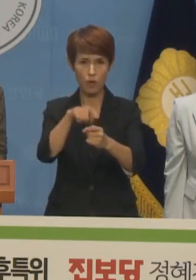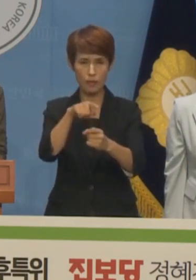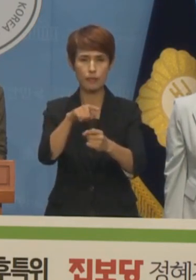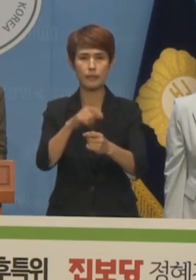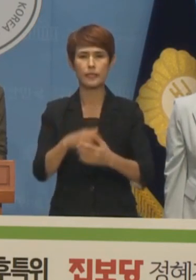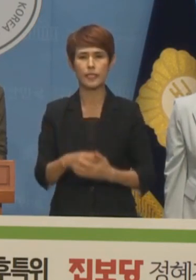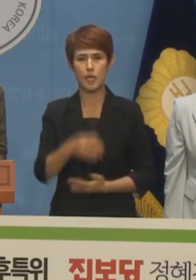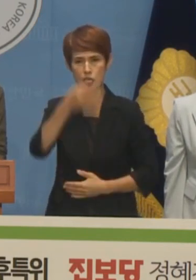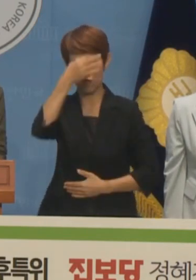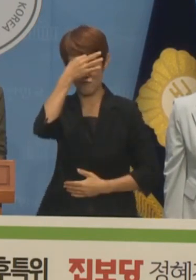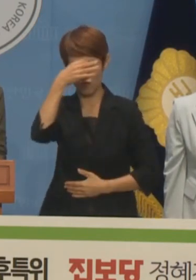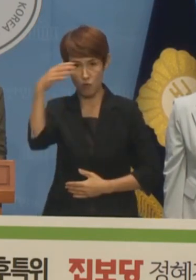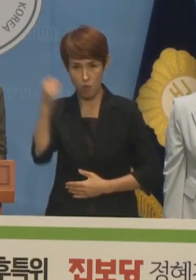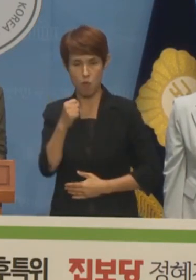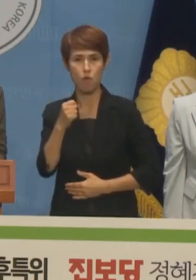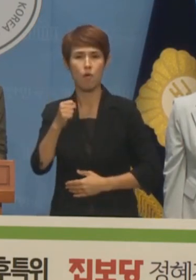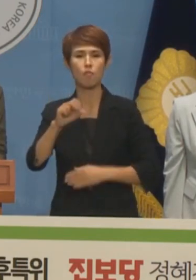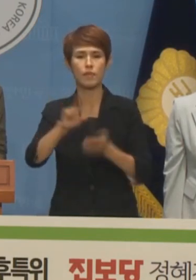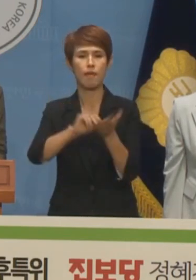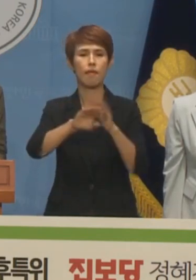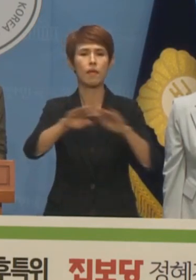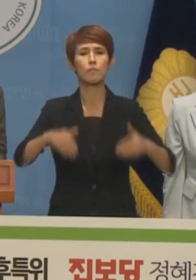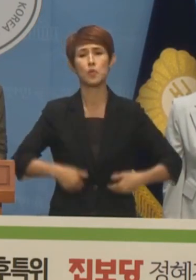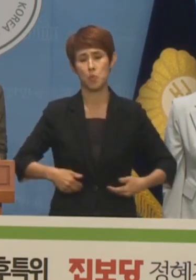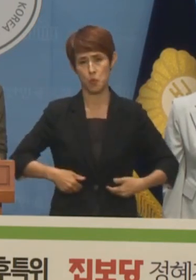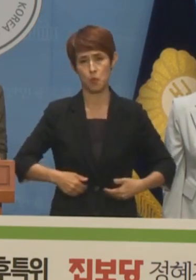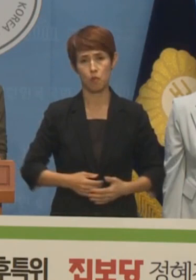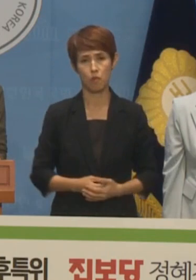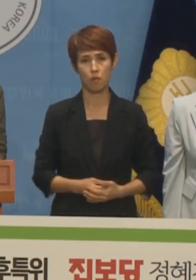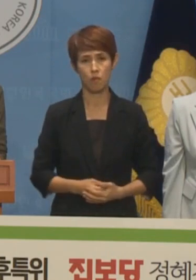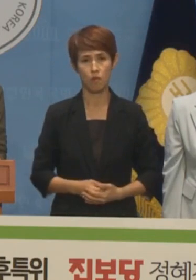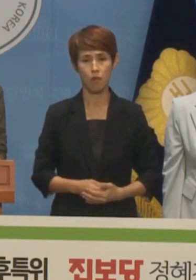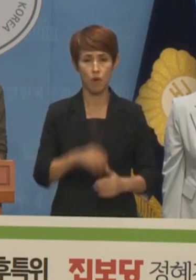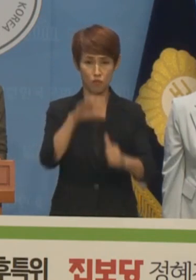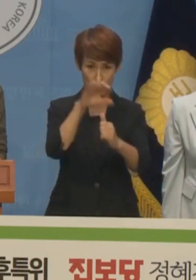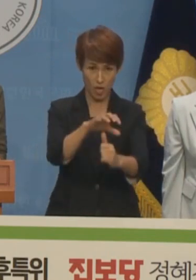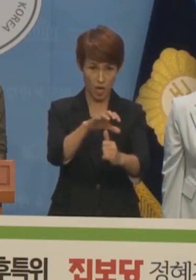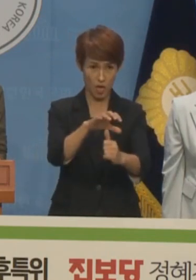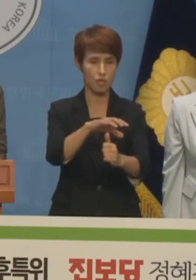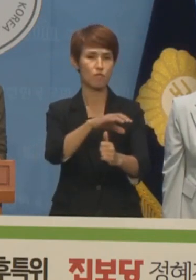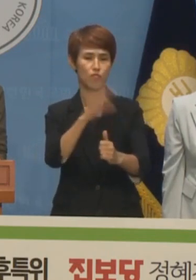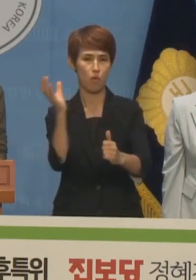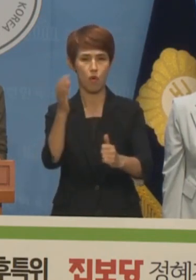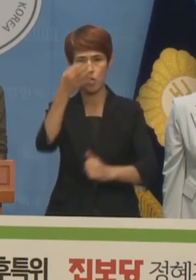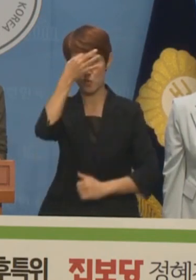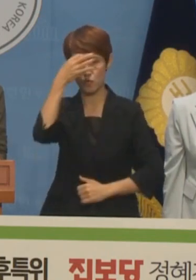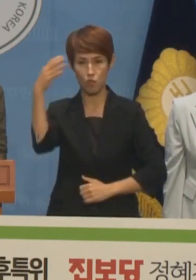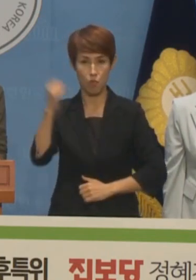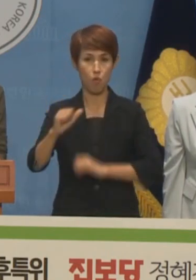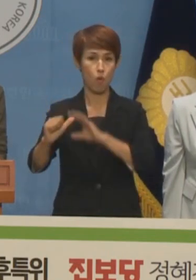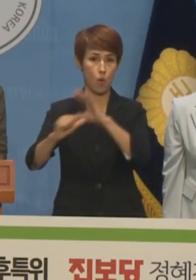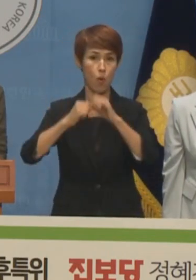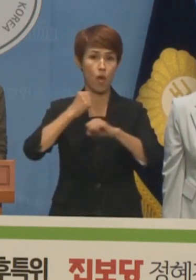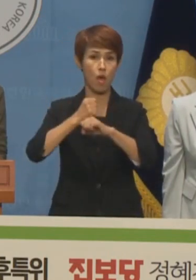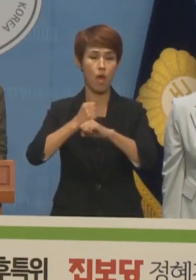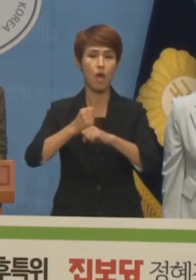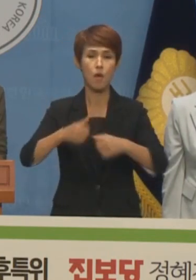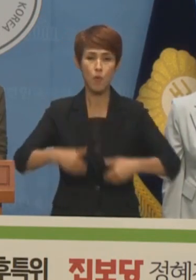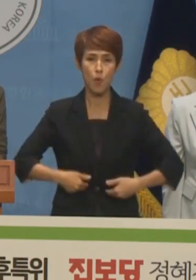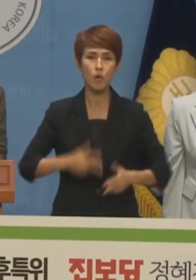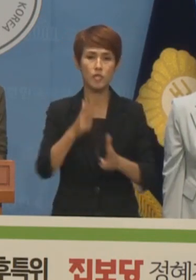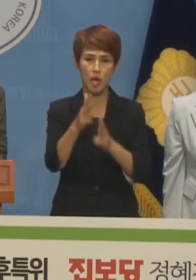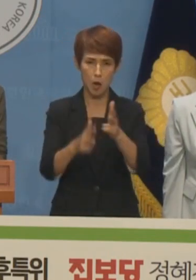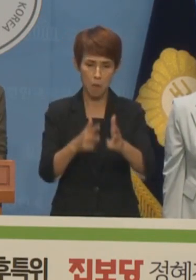가급적이면 고도의 기술로 풀어나가야 한다. 규제는 풀되 기술로 풀어나갈 수 있도록 이 분야를 산업화